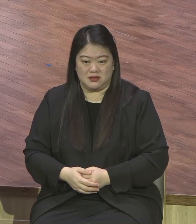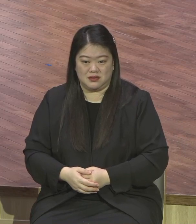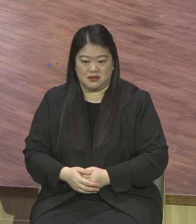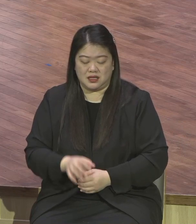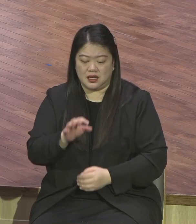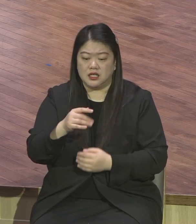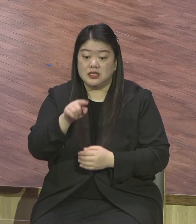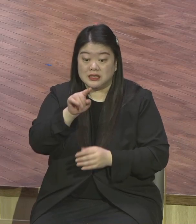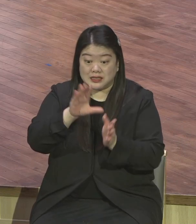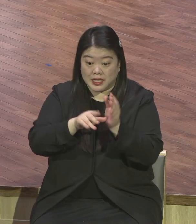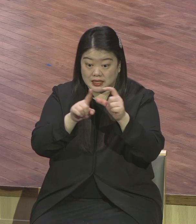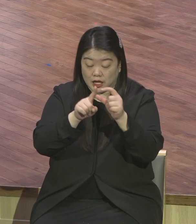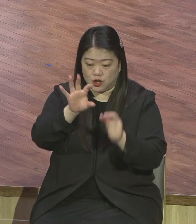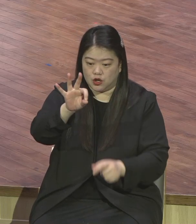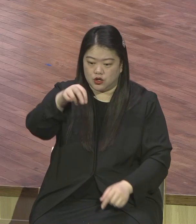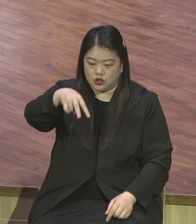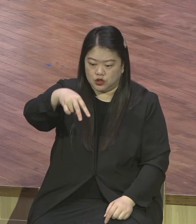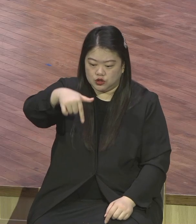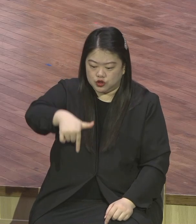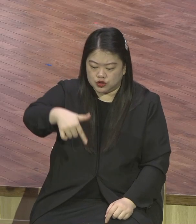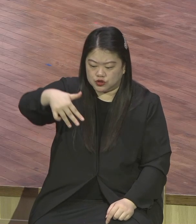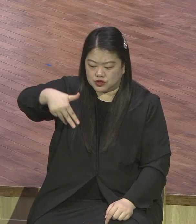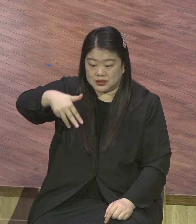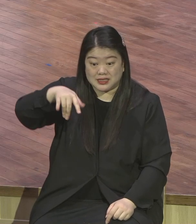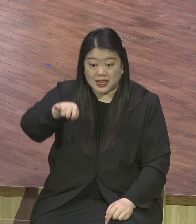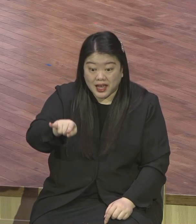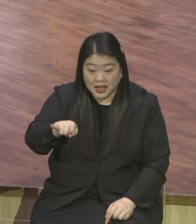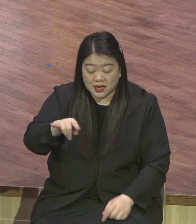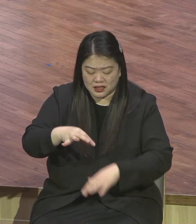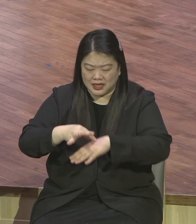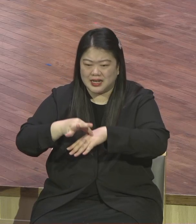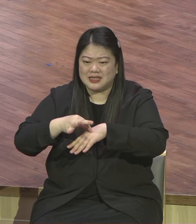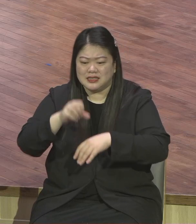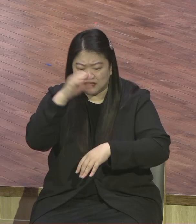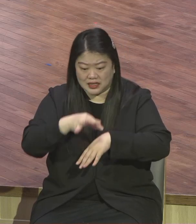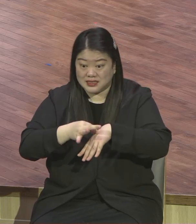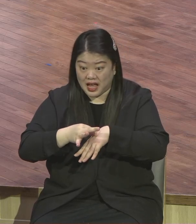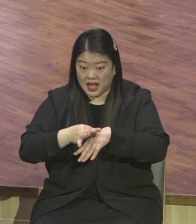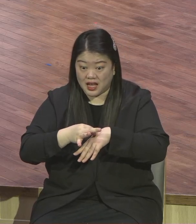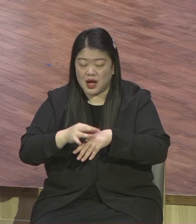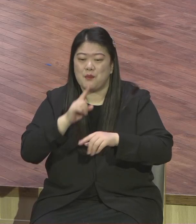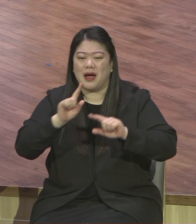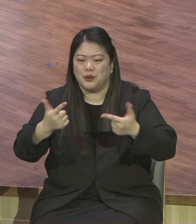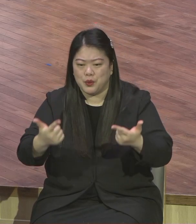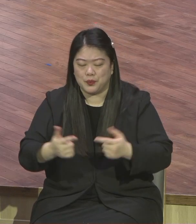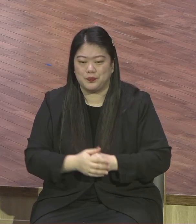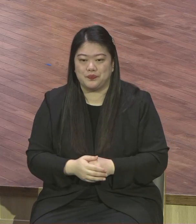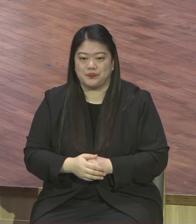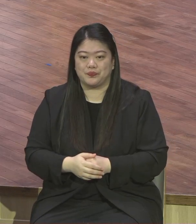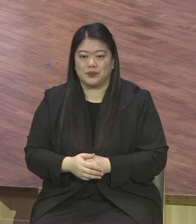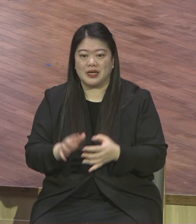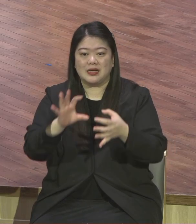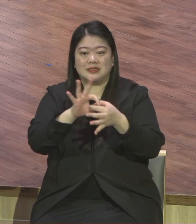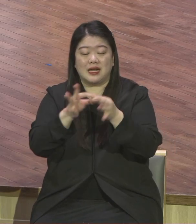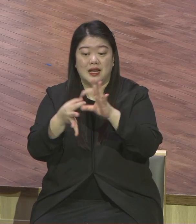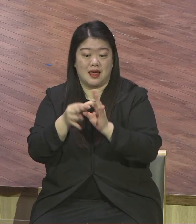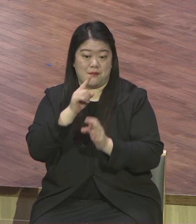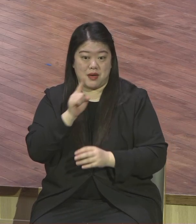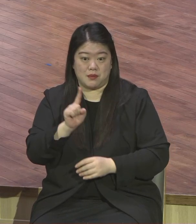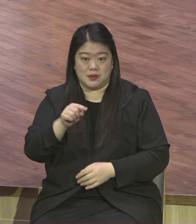육체란 말은 우리의 이 신체를 뜻하는 게 아니에요. 육체라는 말은 헬라말로